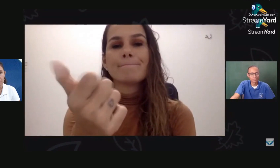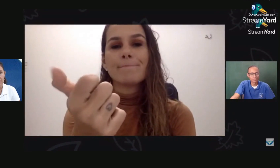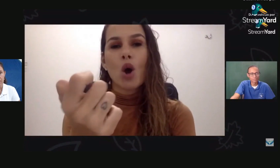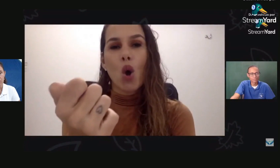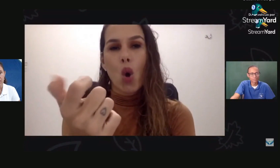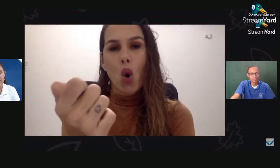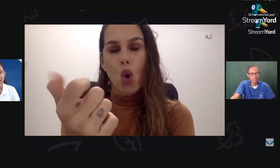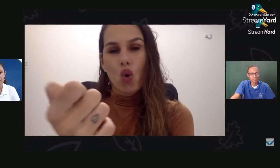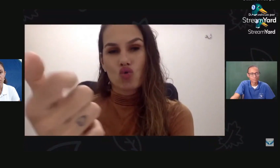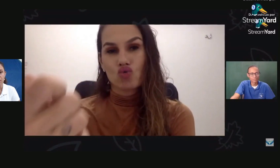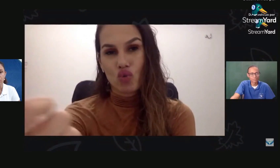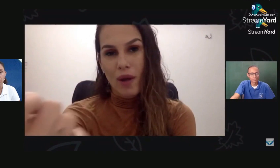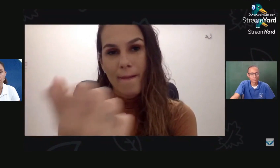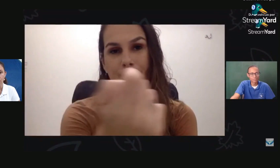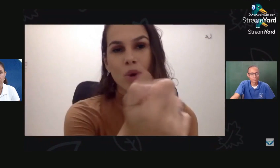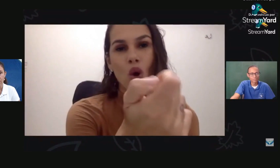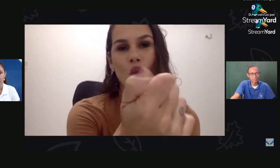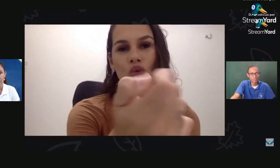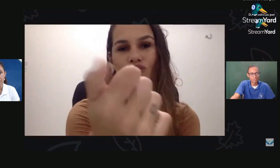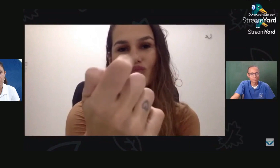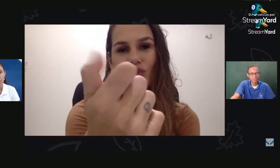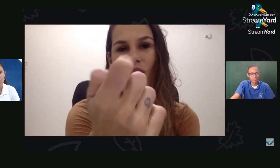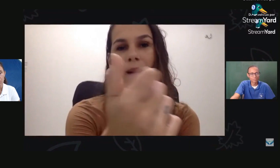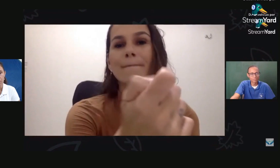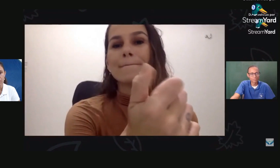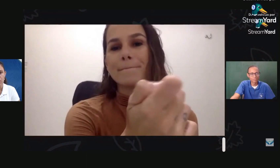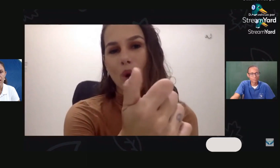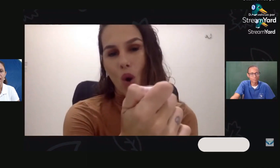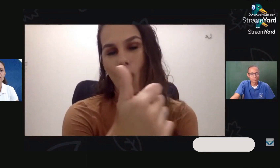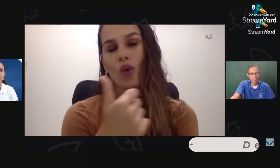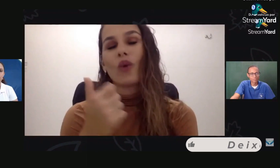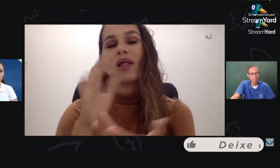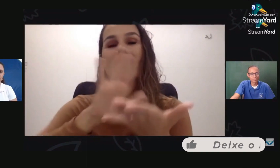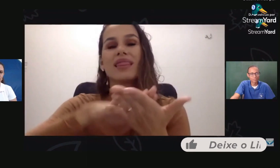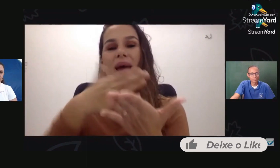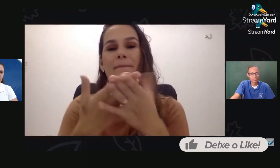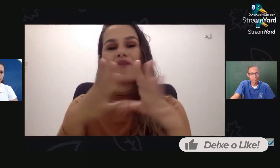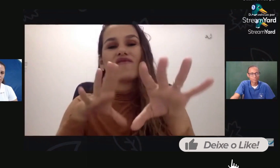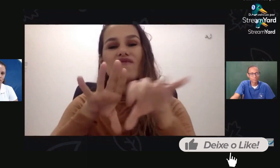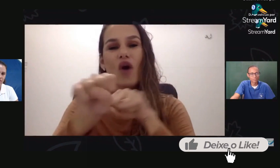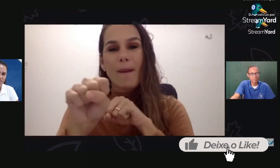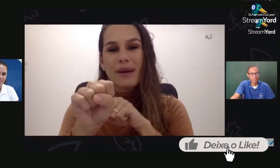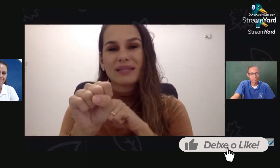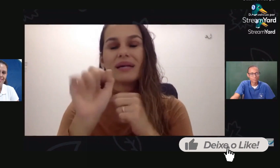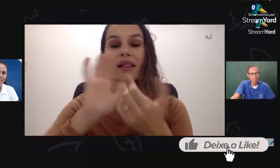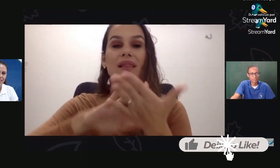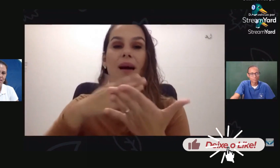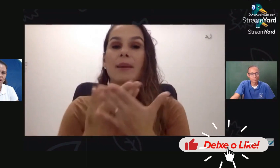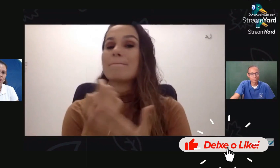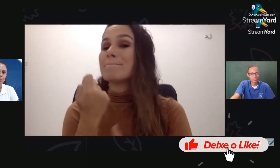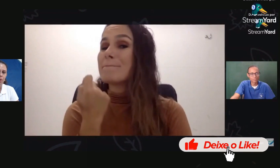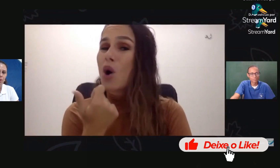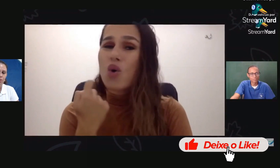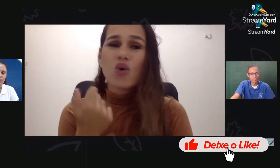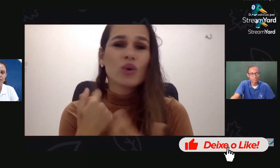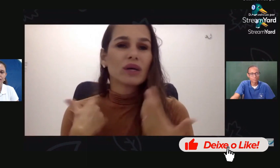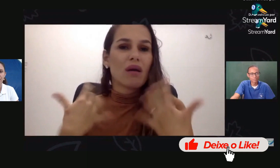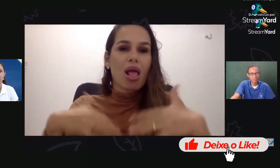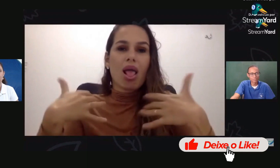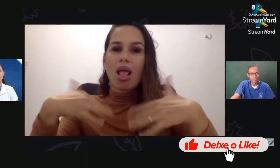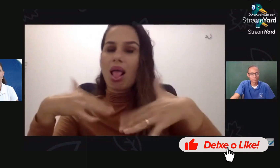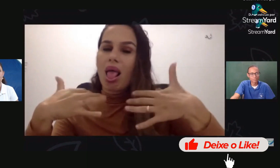A formação de intérprete era muito pouco, então havia poucos profissionais tradutores e intérpretes, né?